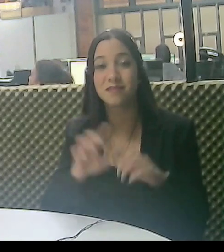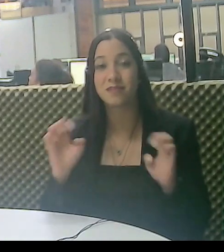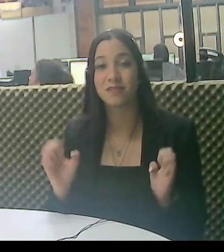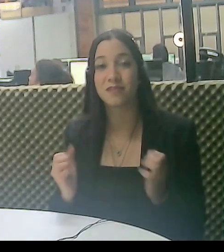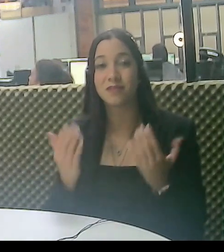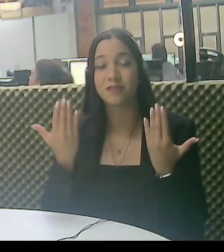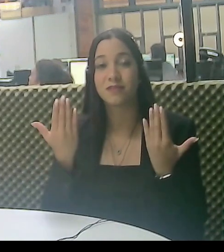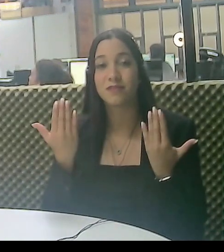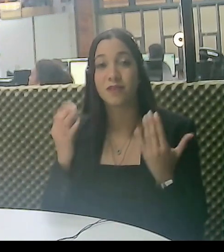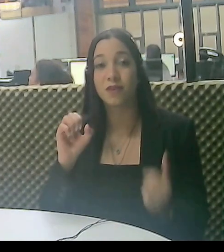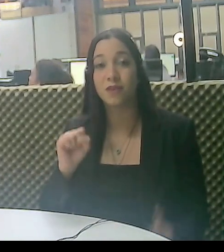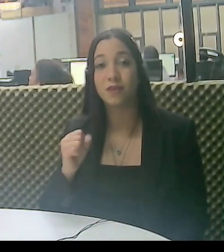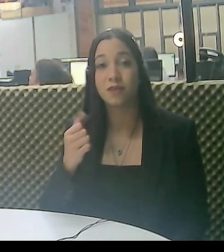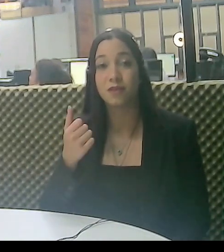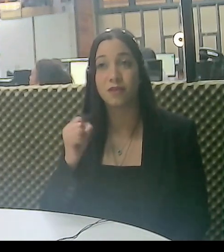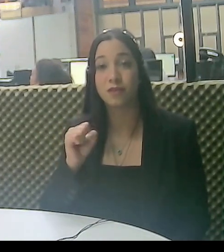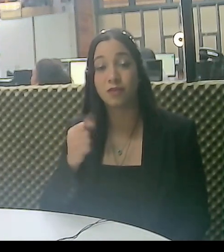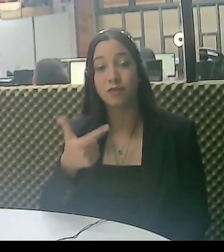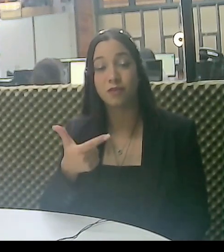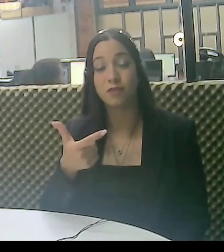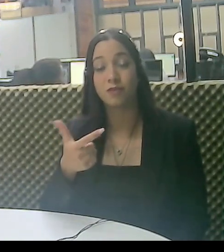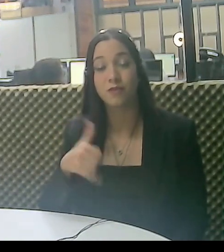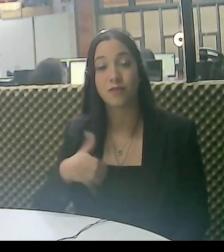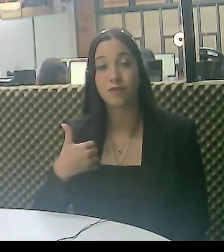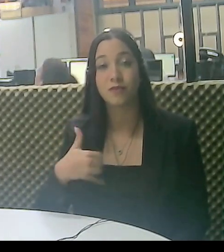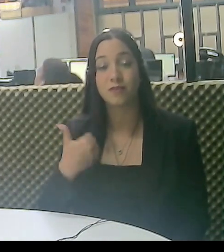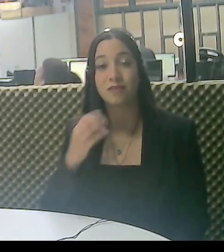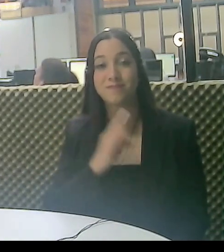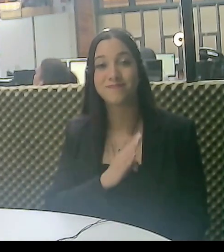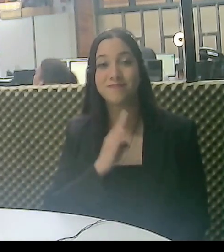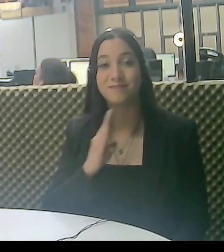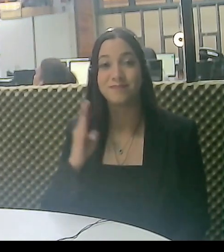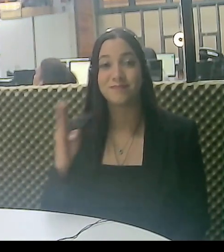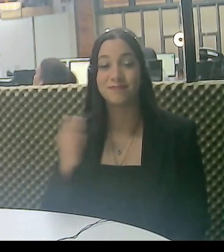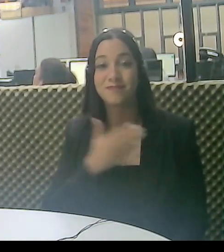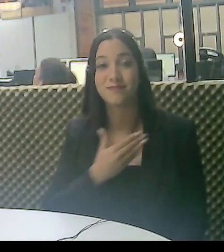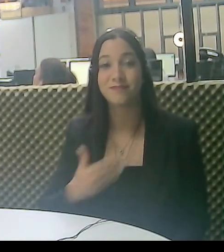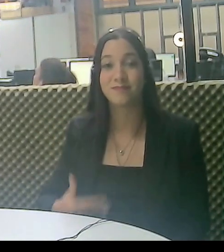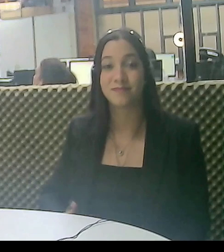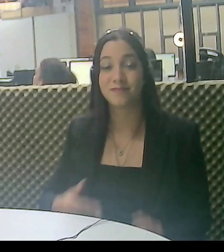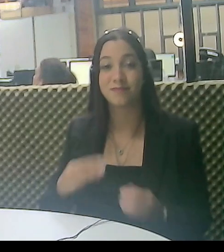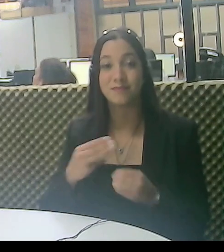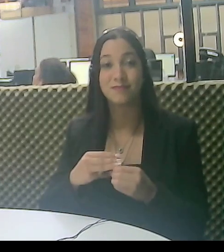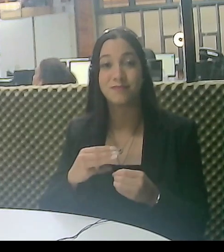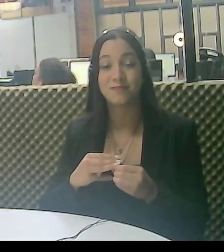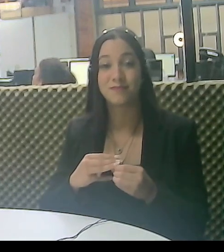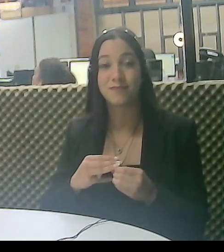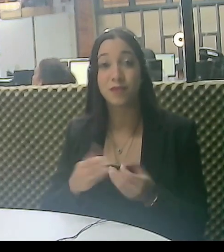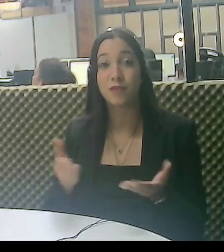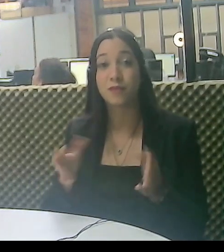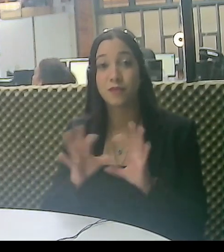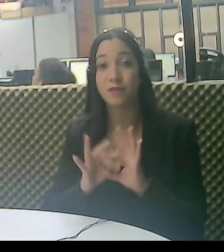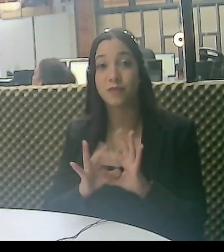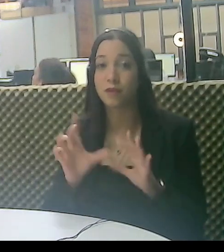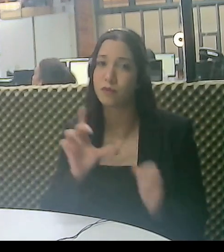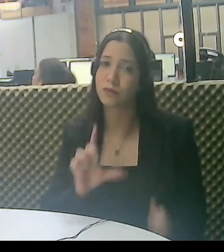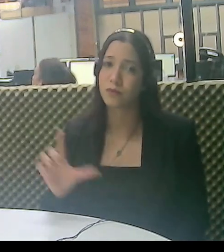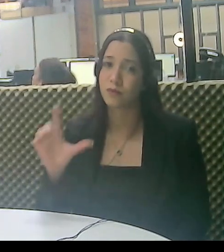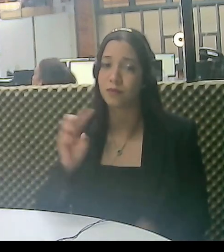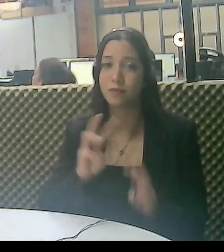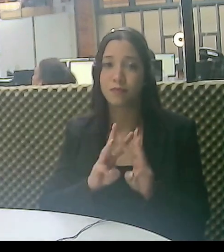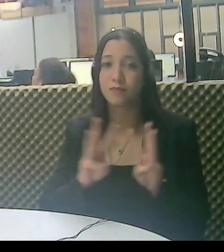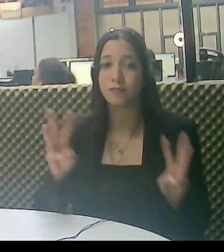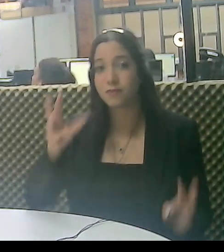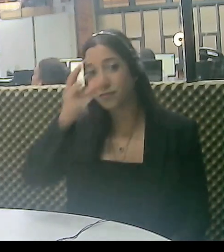celebração pelos 82 anos da Biblioteca Pública Municipal. A agenda está disponível, claro, no portal